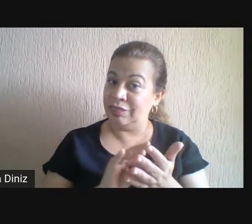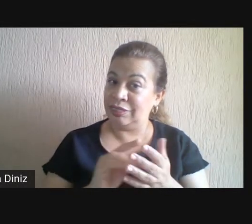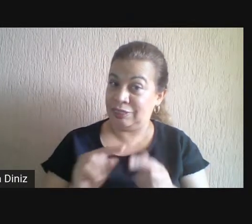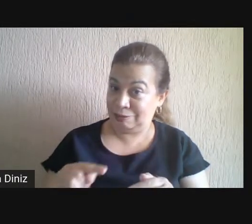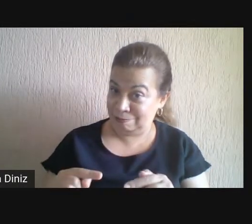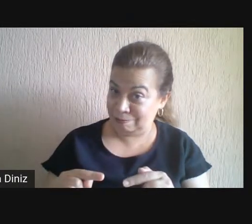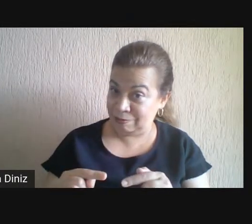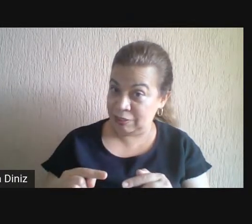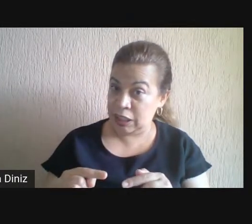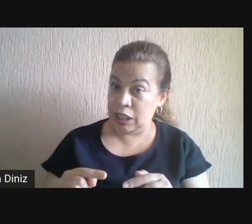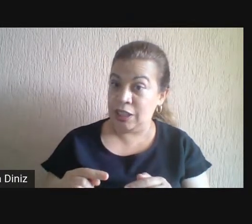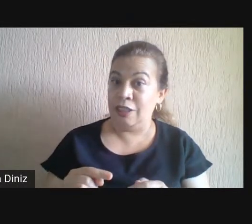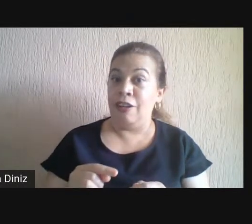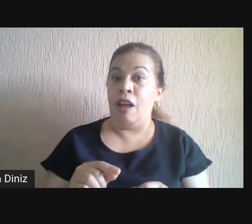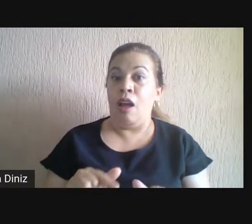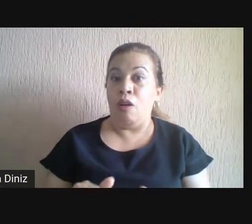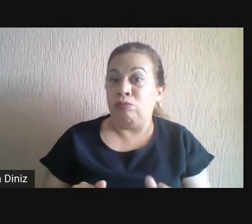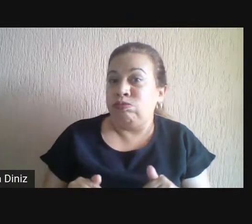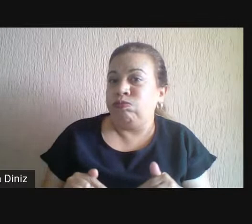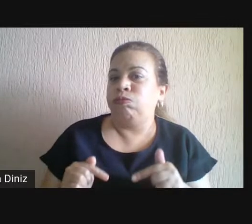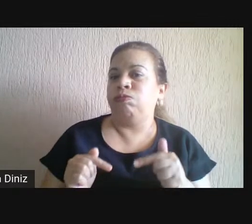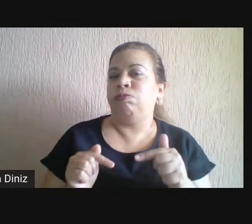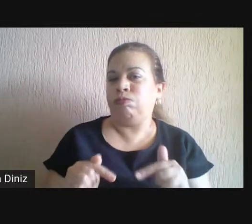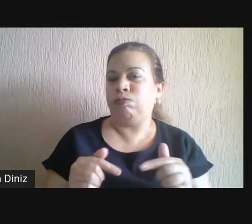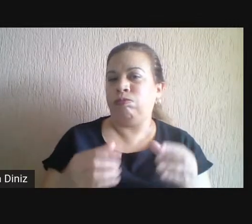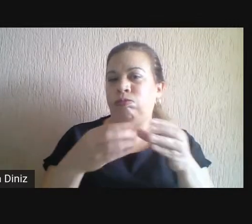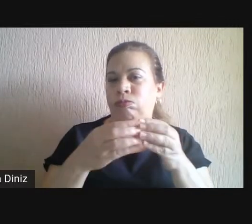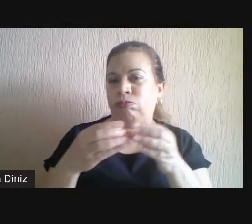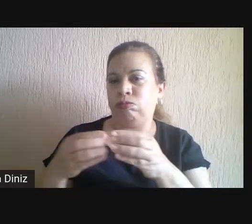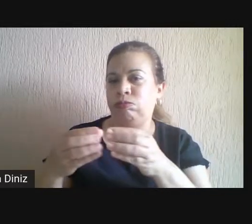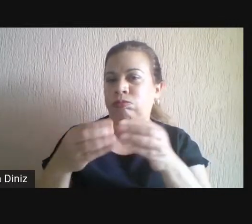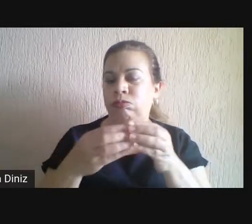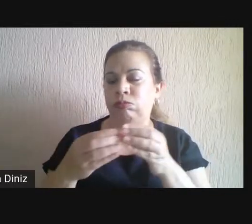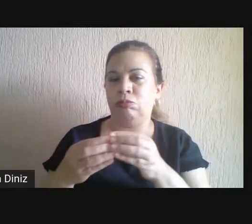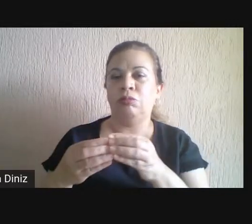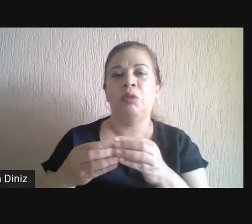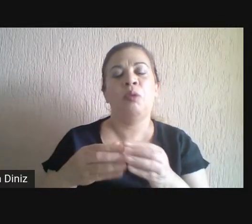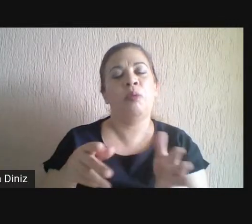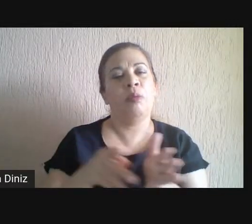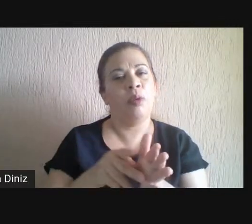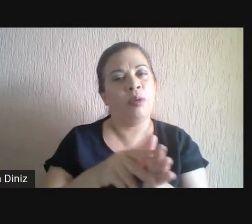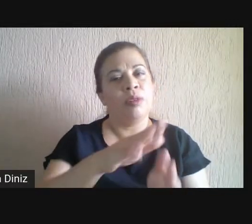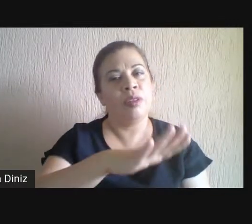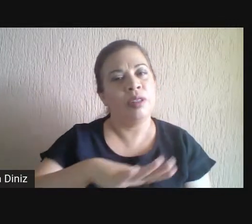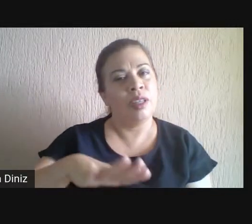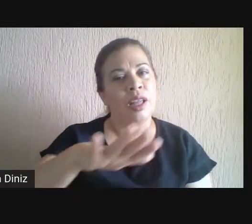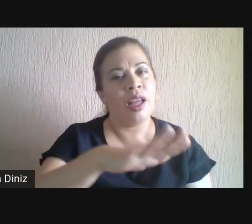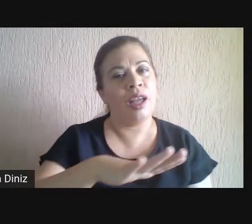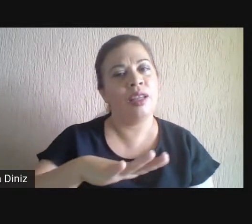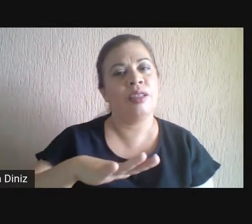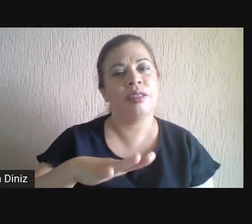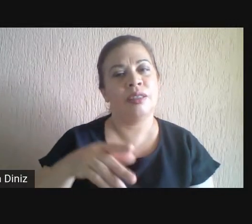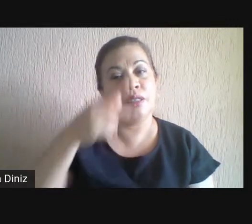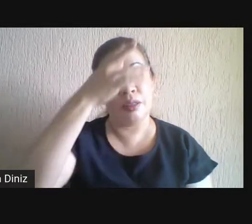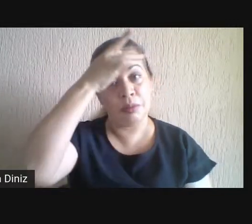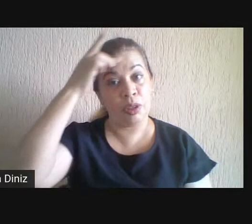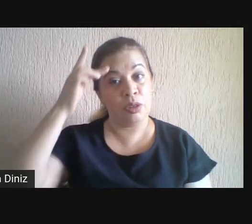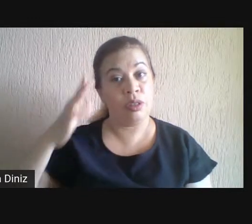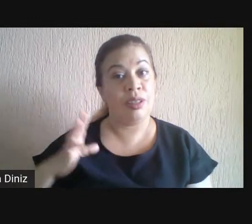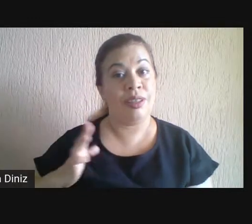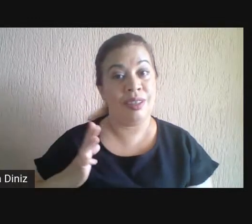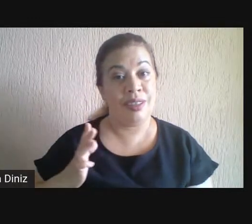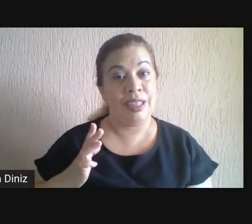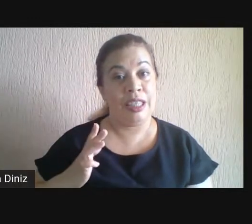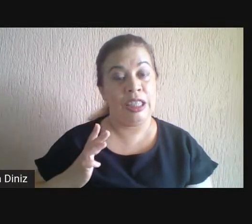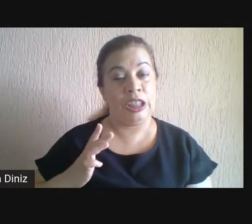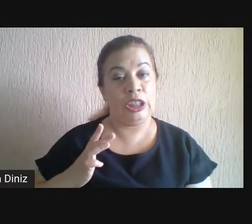classe, também de setores da pequena burguesia, que resistem mais ou